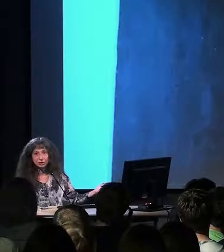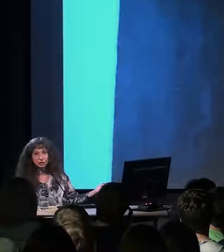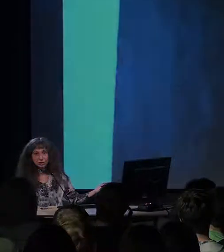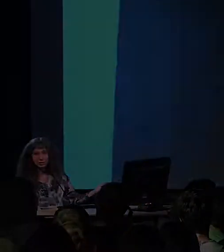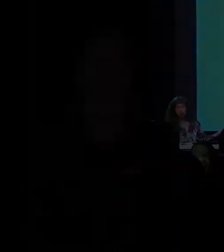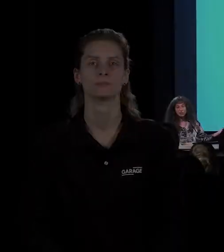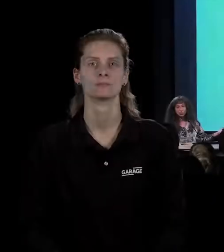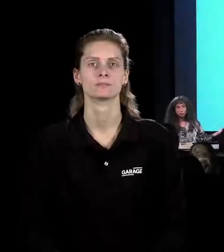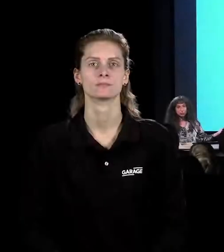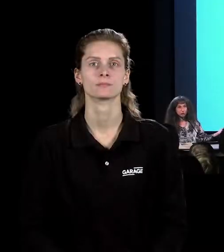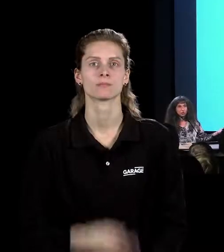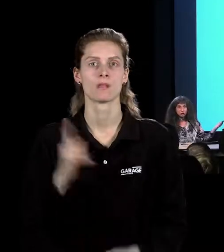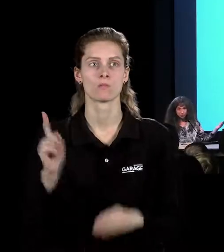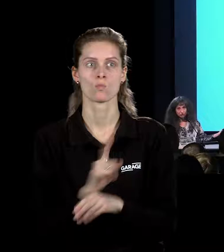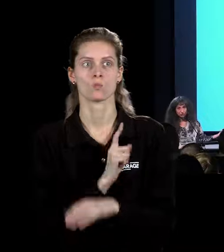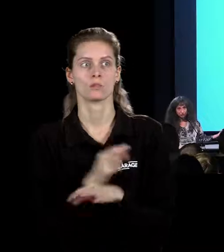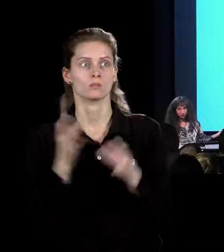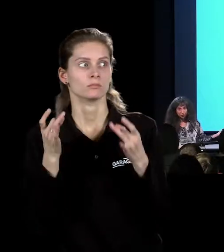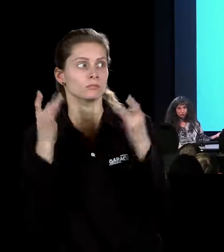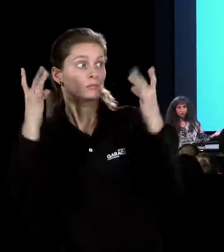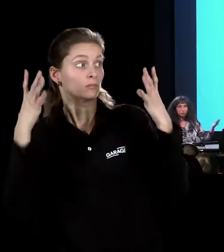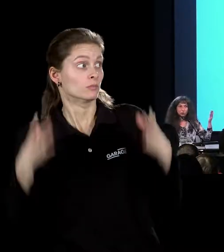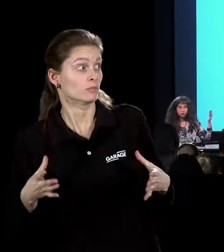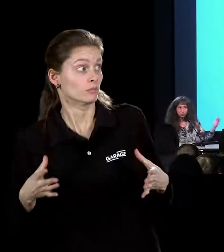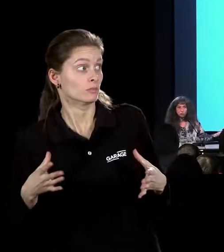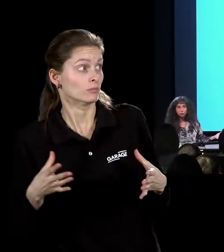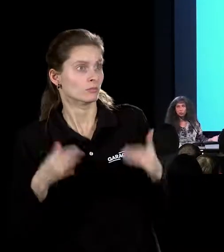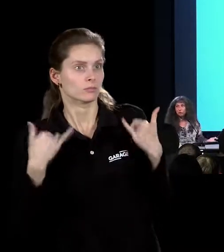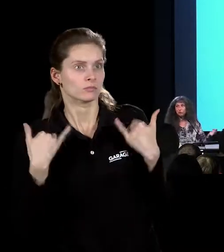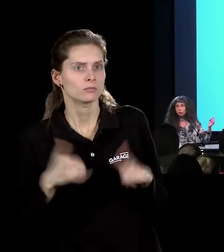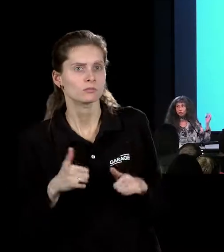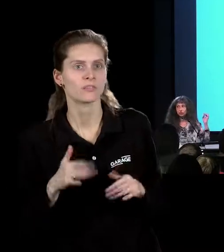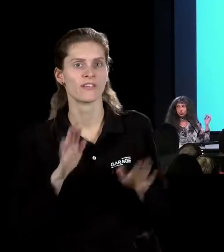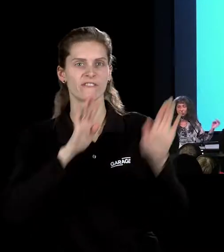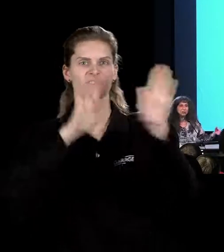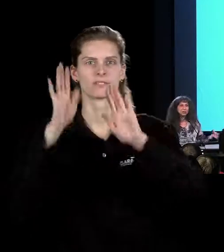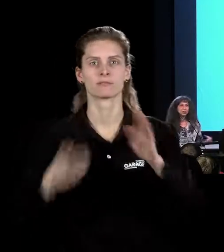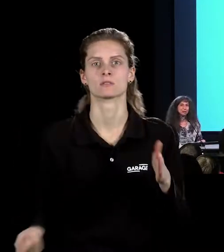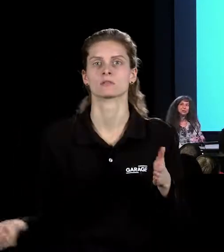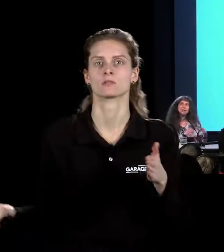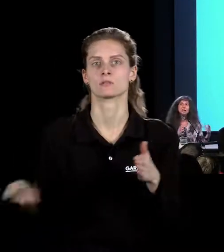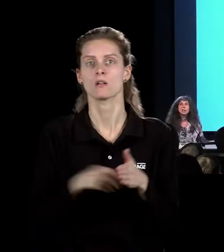веревке. Естественно, после этого закрывается выставка, его там штрафуют, требуют